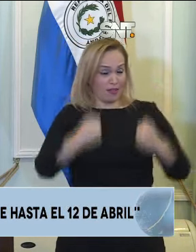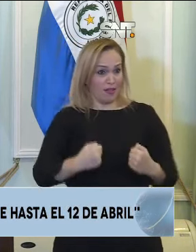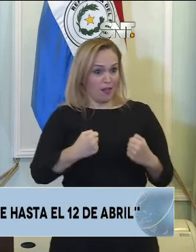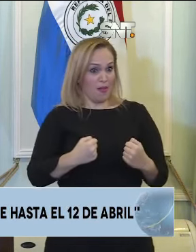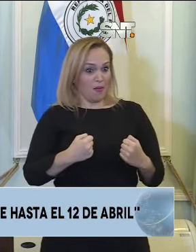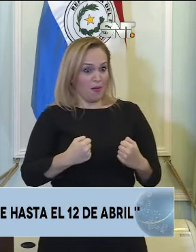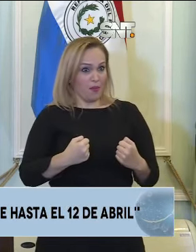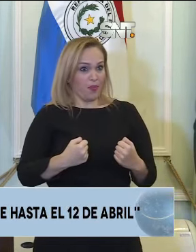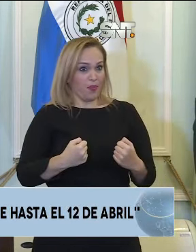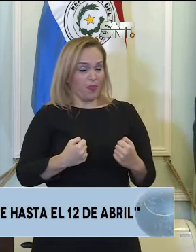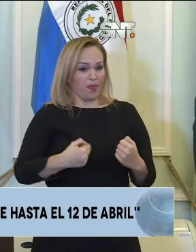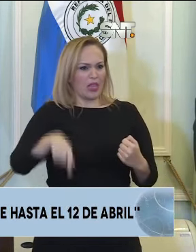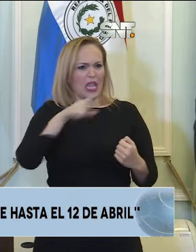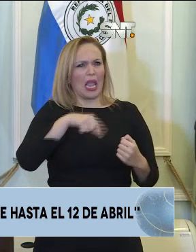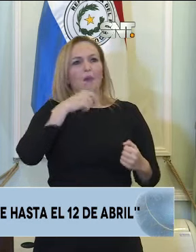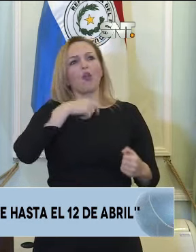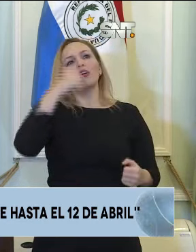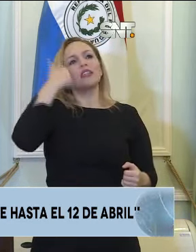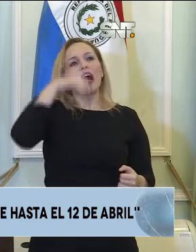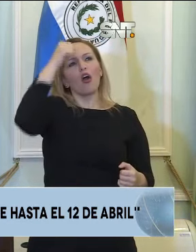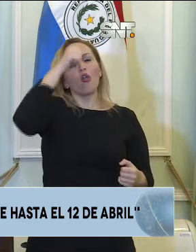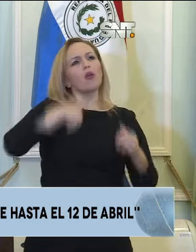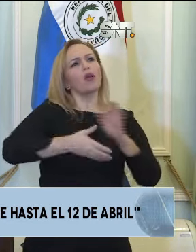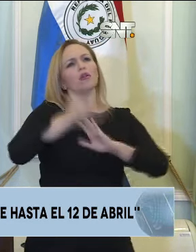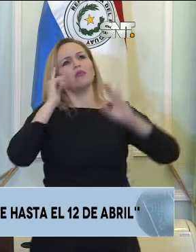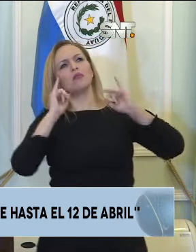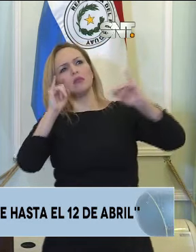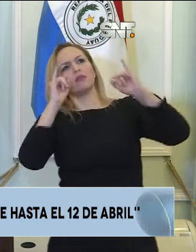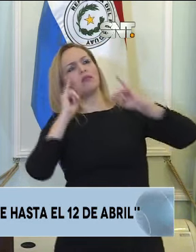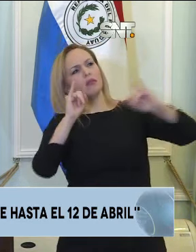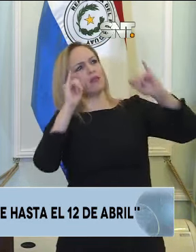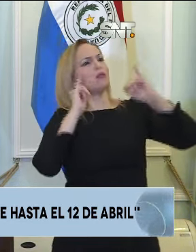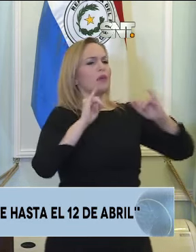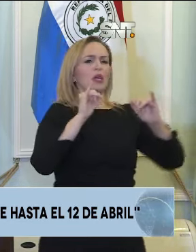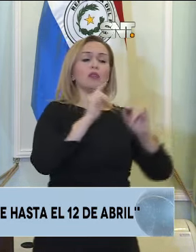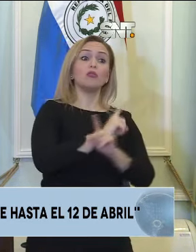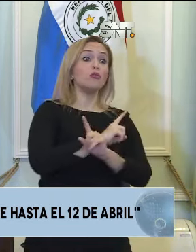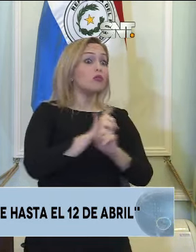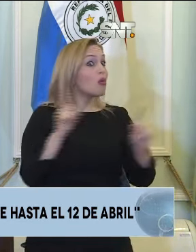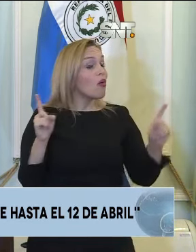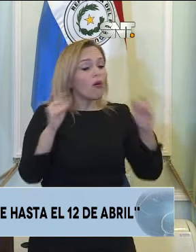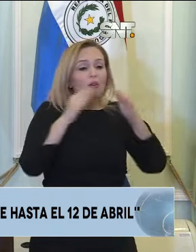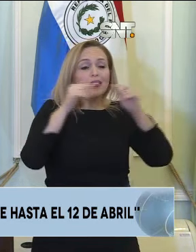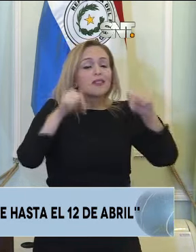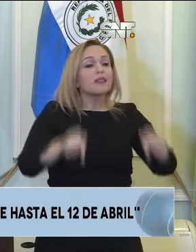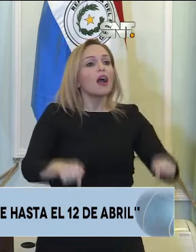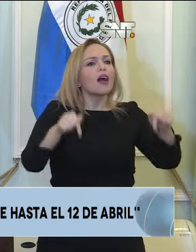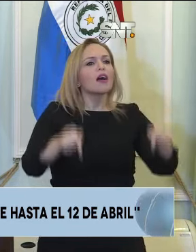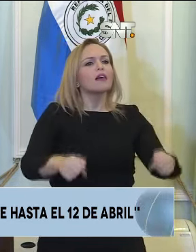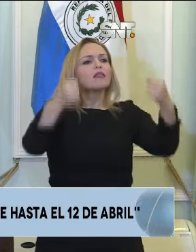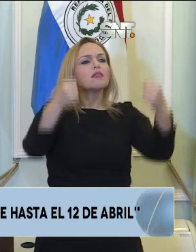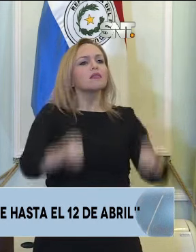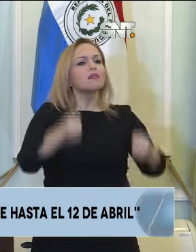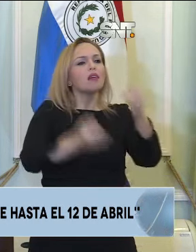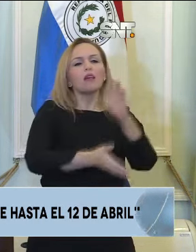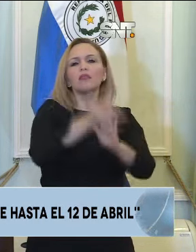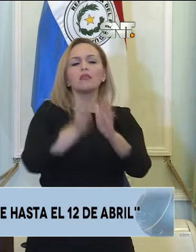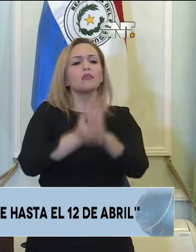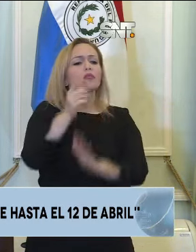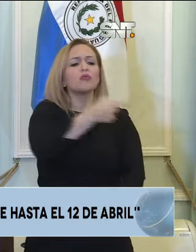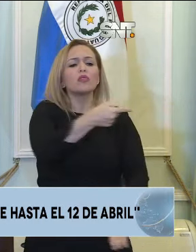el picnic de fin de semana de irse al interior. Quedémonos en nuestras casas. Vamos a evitar irnos al interior